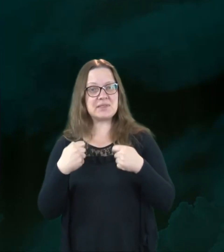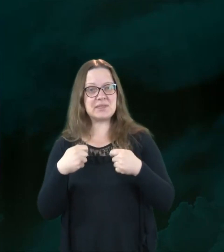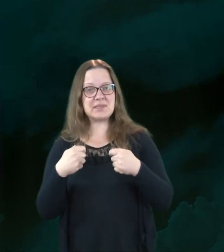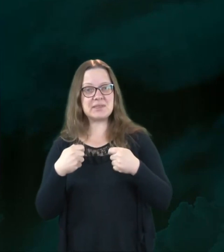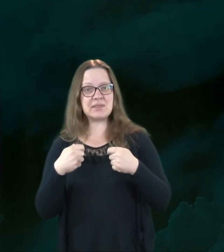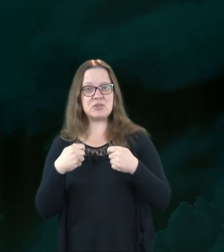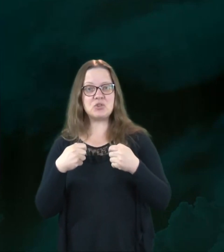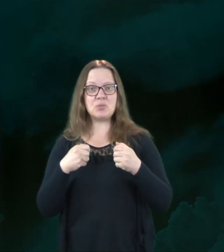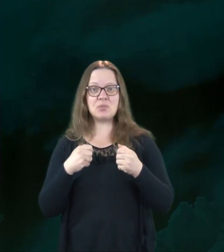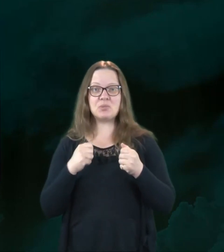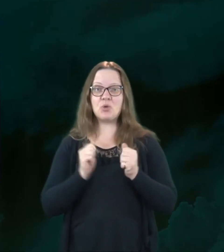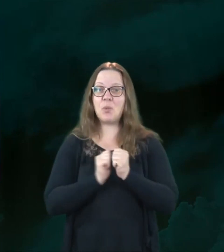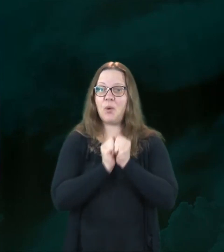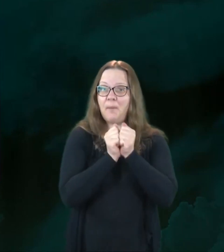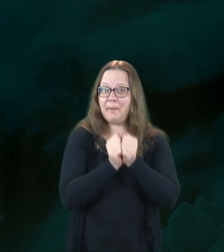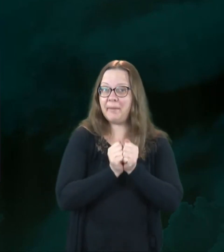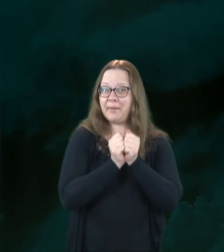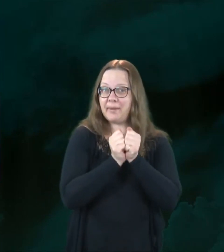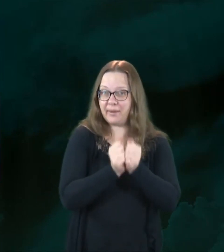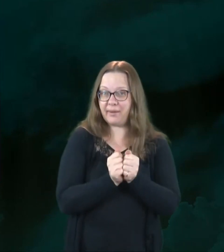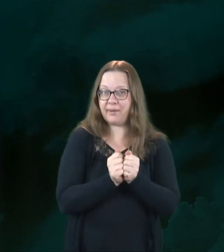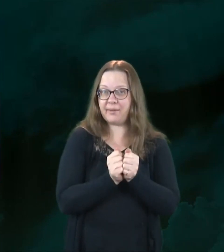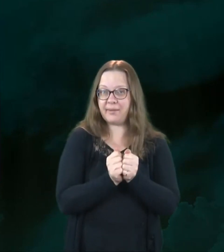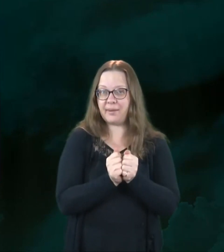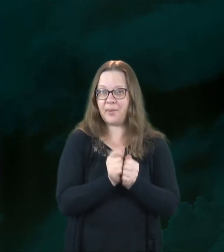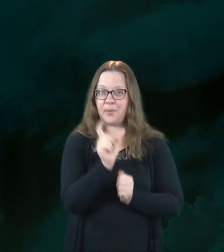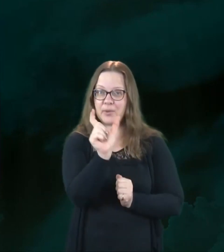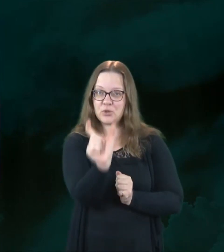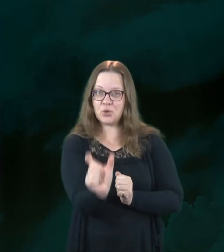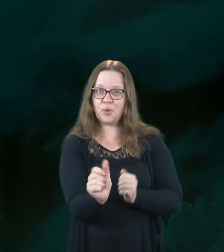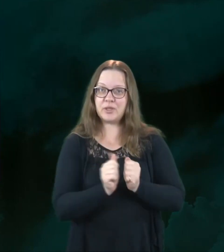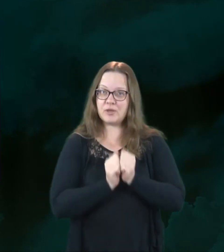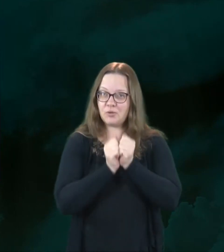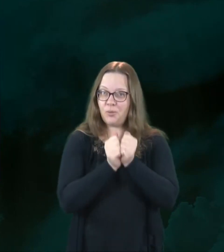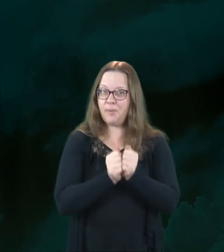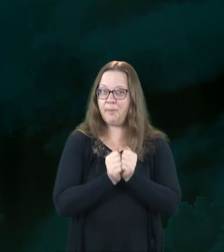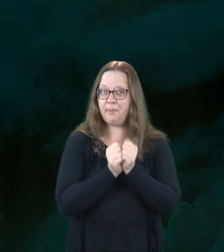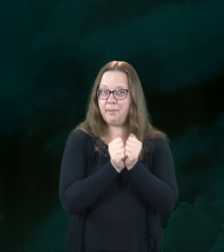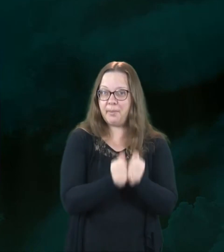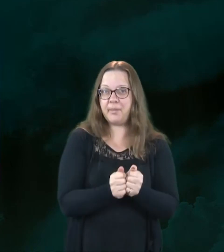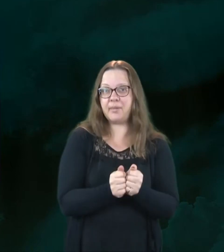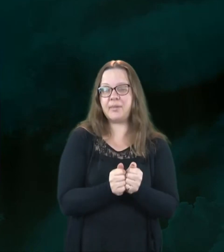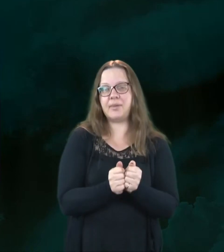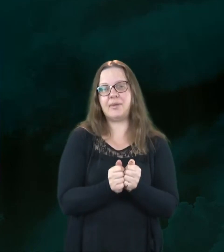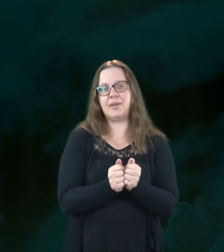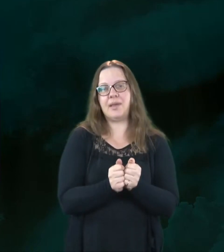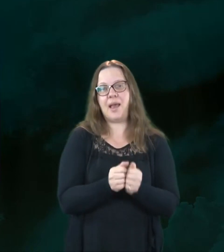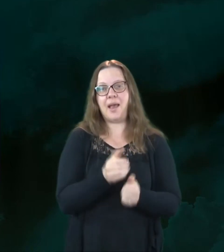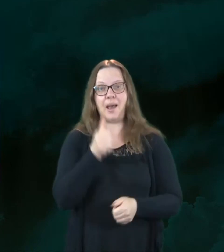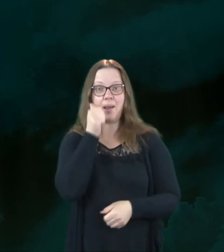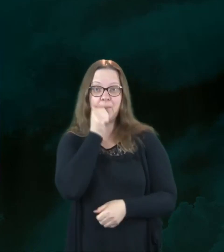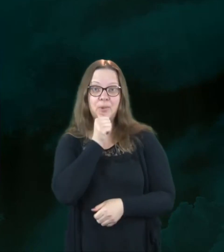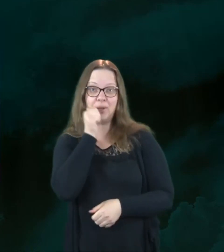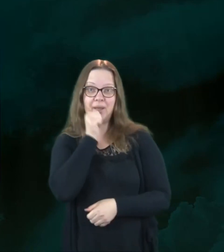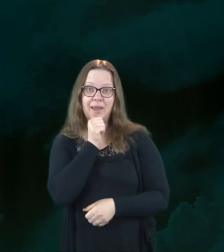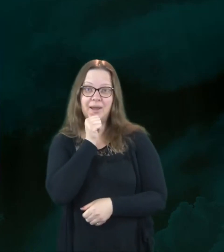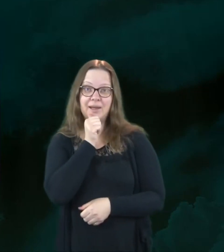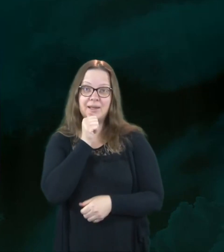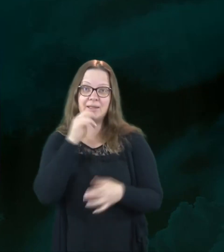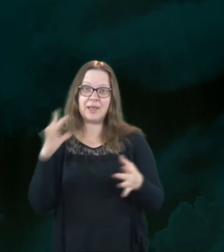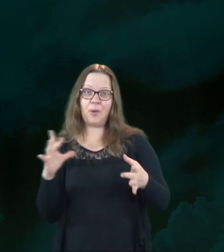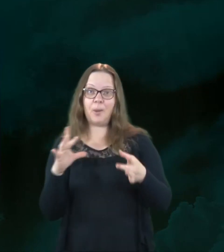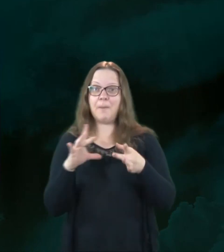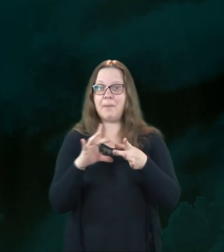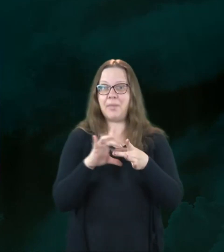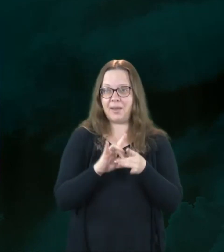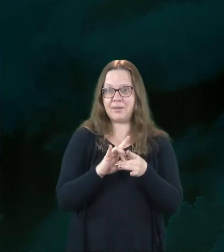mulher que lhe dá. E a mulher, ela é mais sensível a esses 5 sentidos. Não sei se os irmãos entenderam. Foi assim